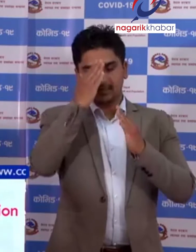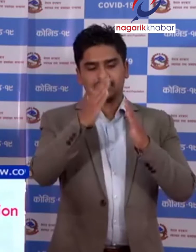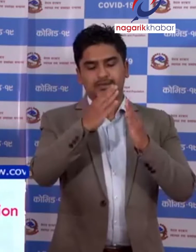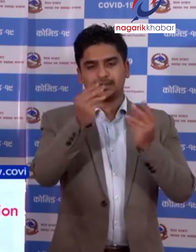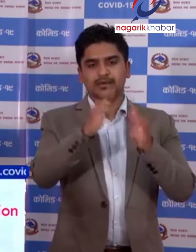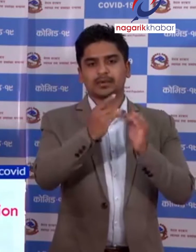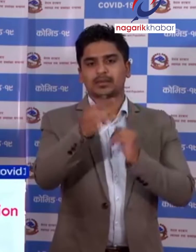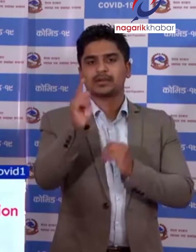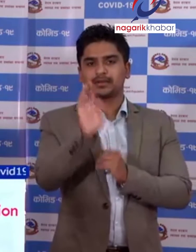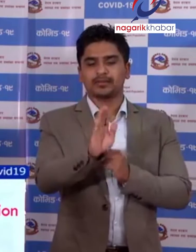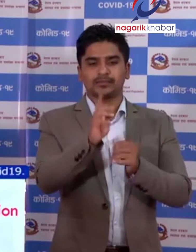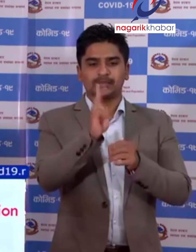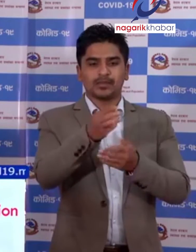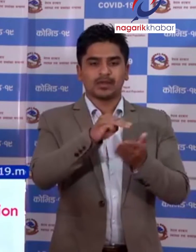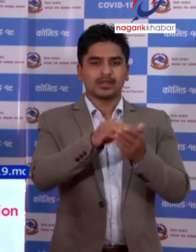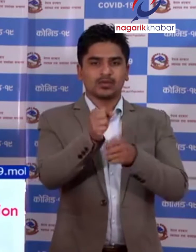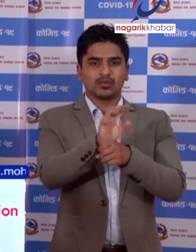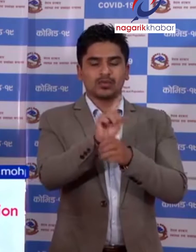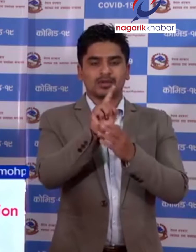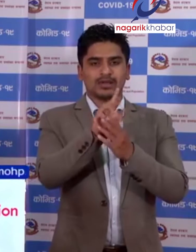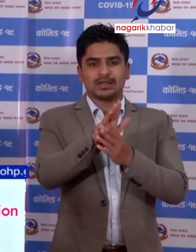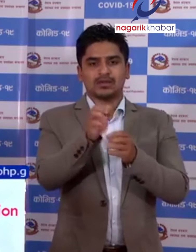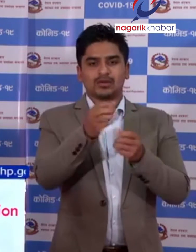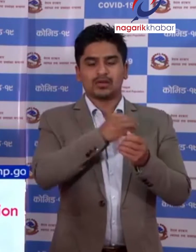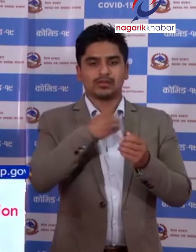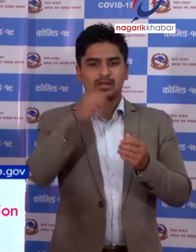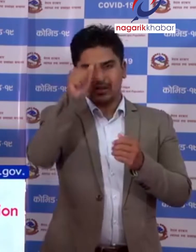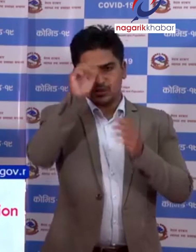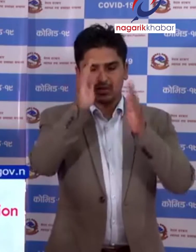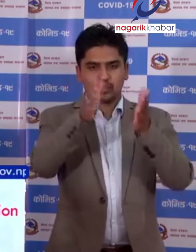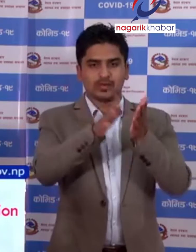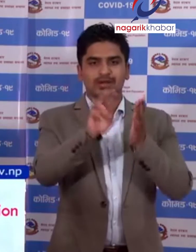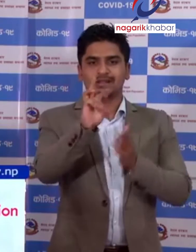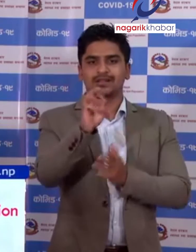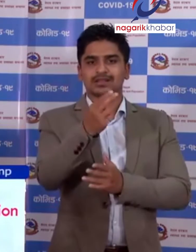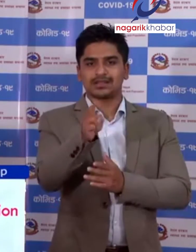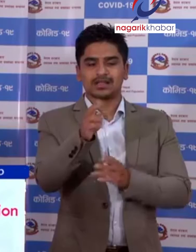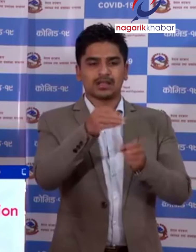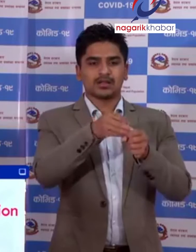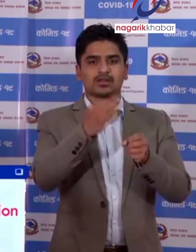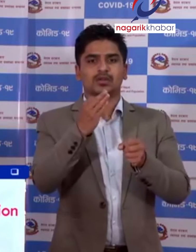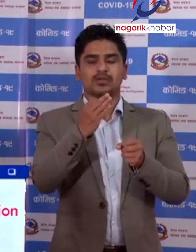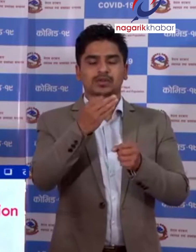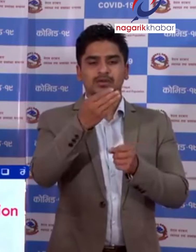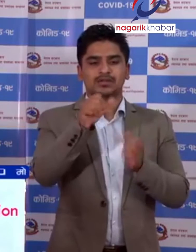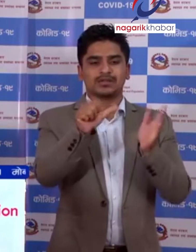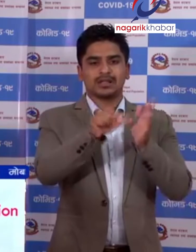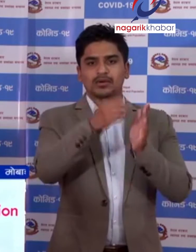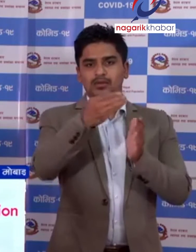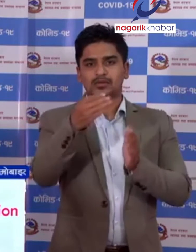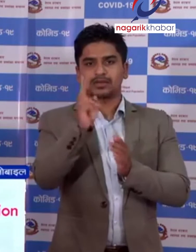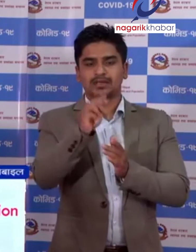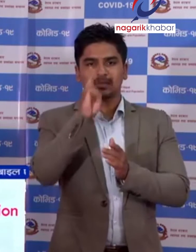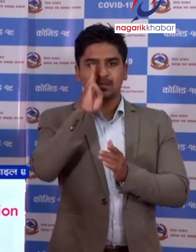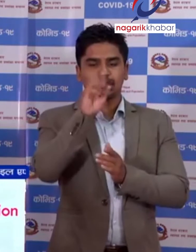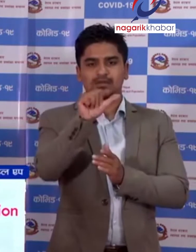त्यसमध्ये कोभिड-19 अस्पताल जनकपुर बाट 30 जना धनुषा जिल्लाको हुनुहुन्छ र त्यसमा